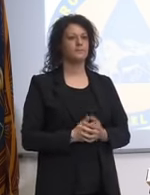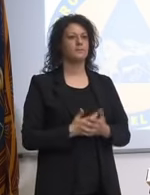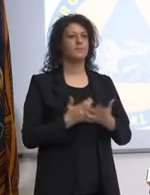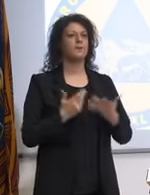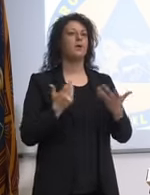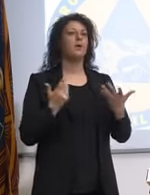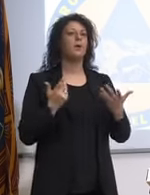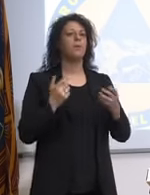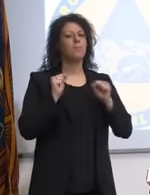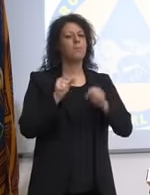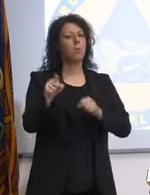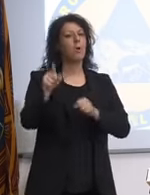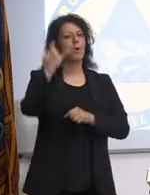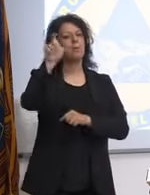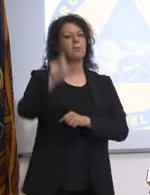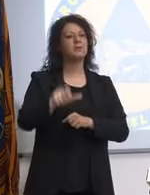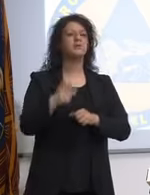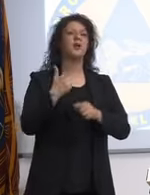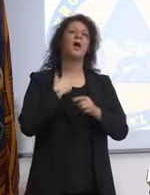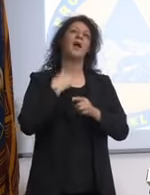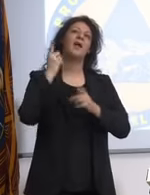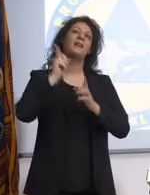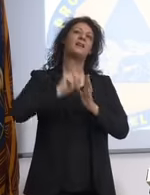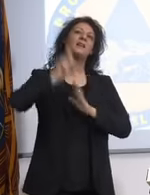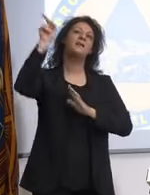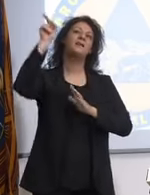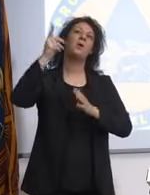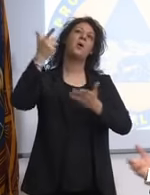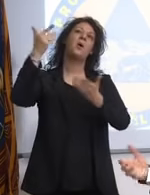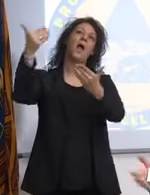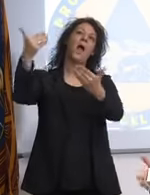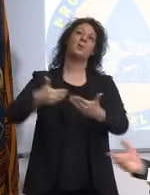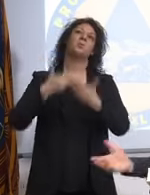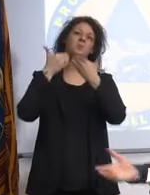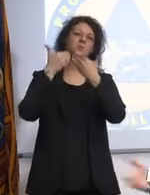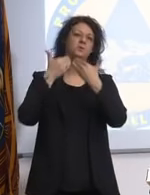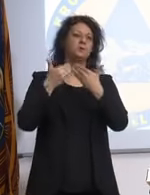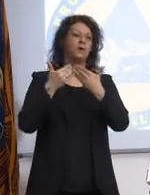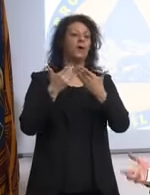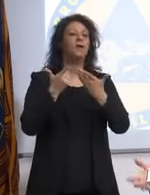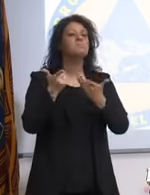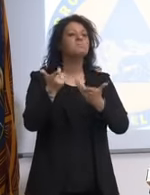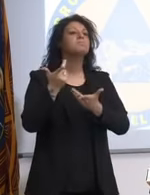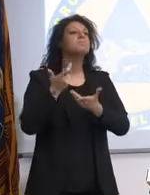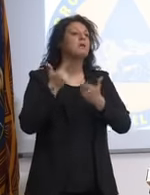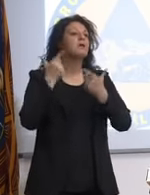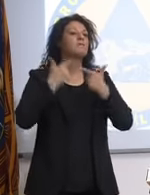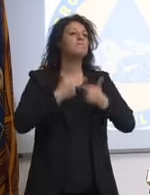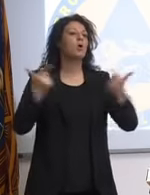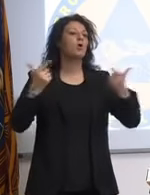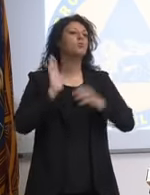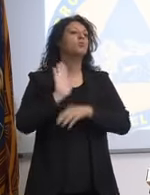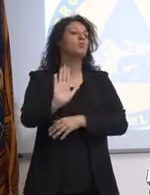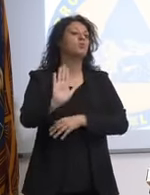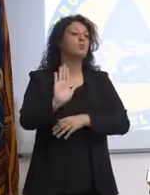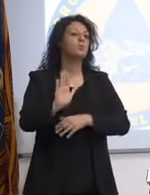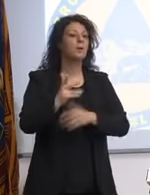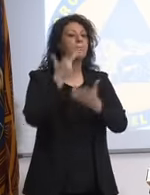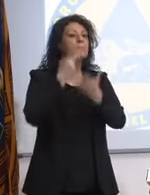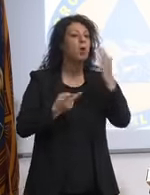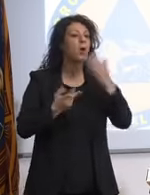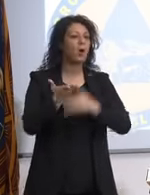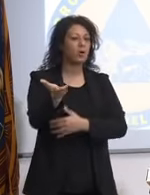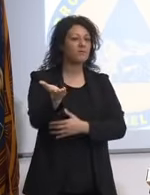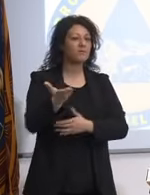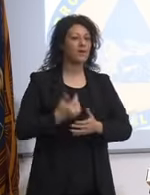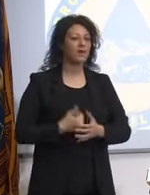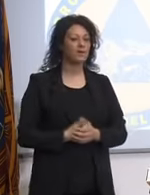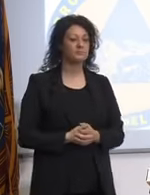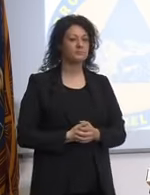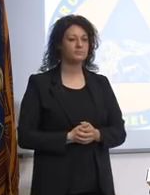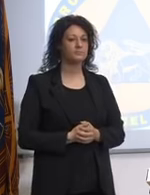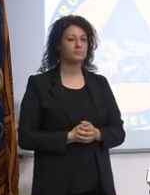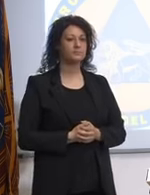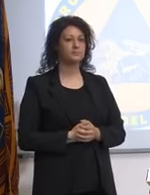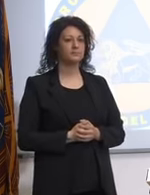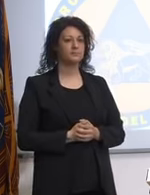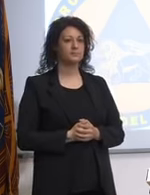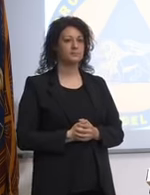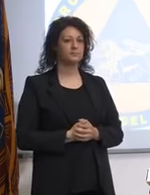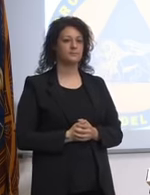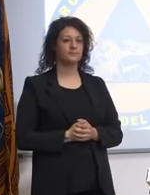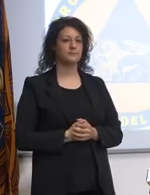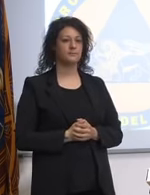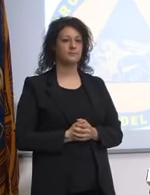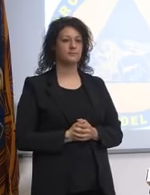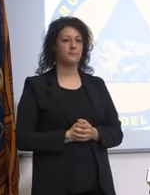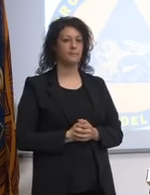buon Dio o alla fortuna per chi non crede e diciamo: boh, sarà una roulette russa, la proviamo, abbiamo